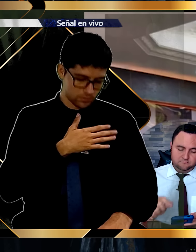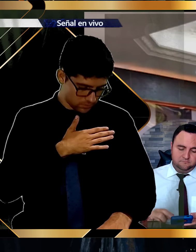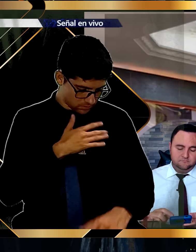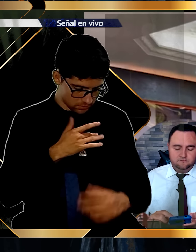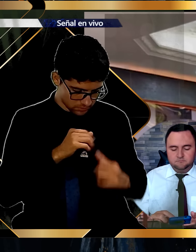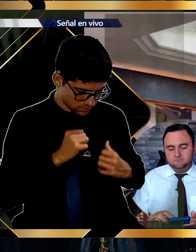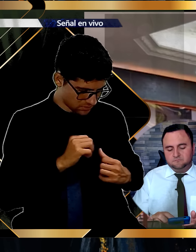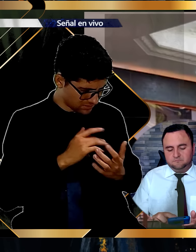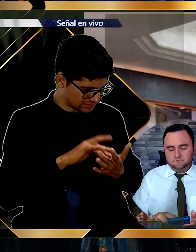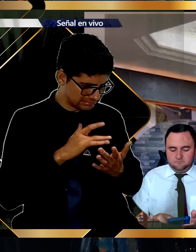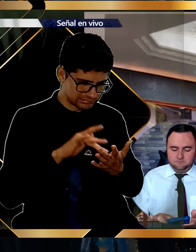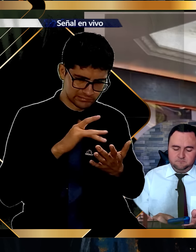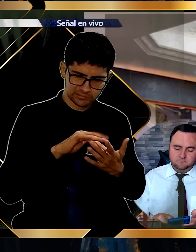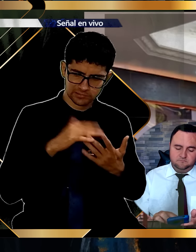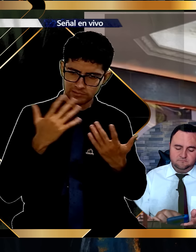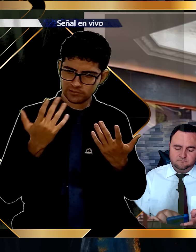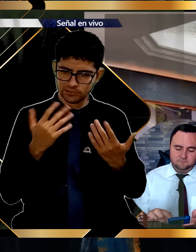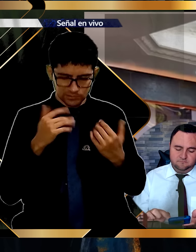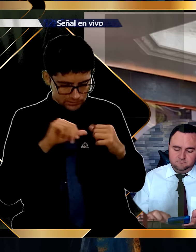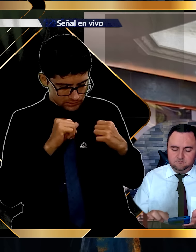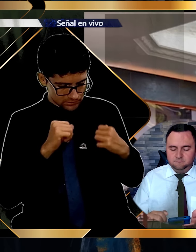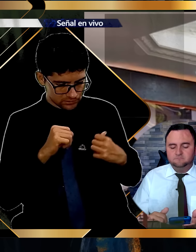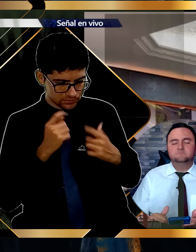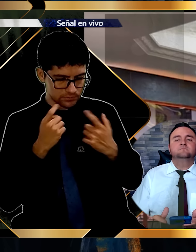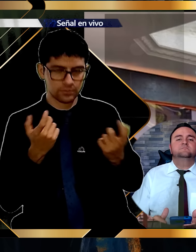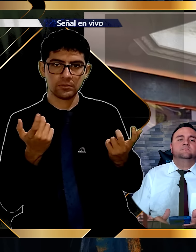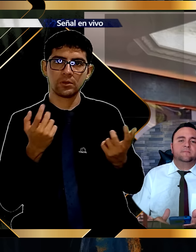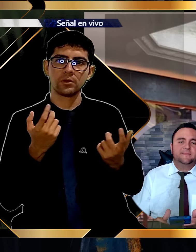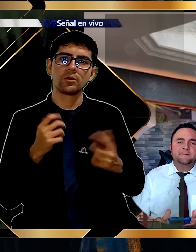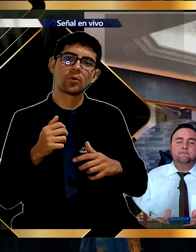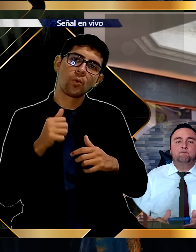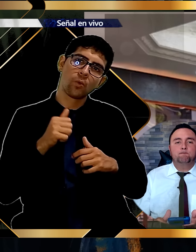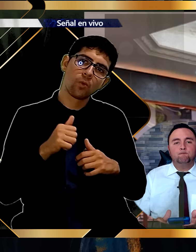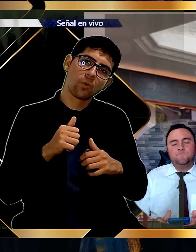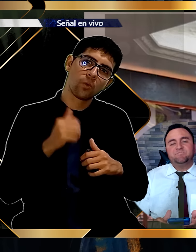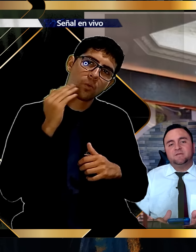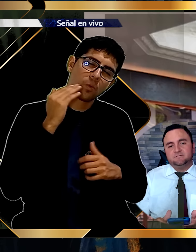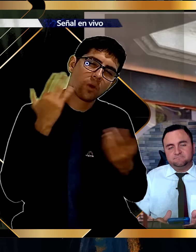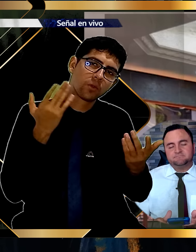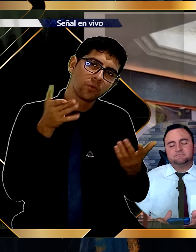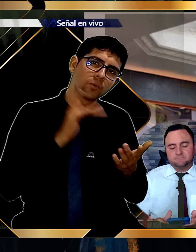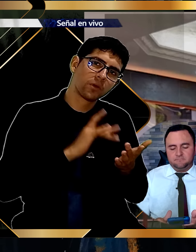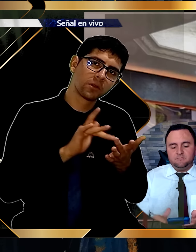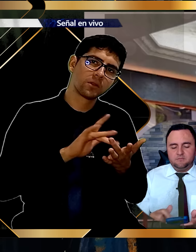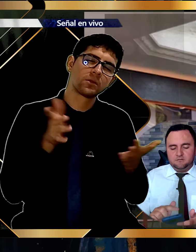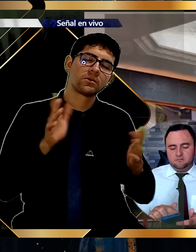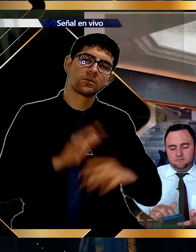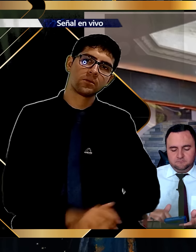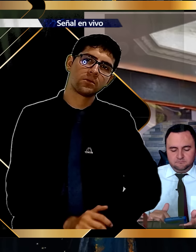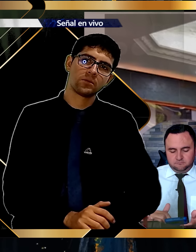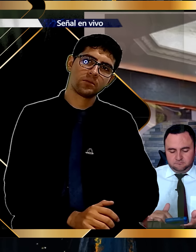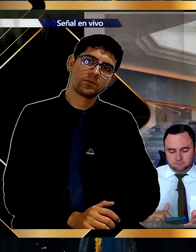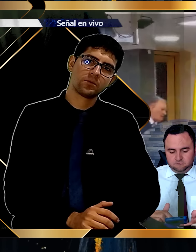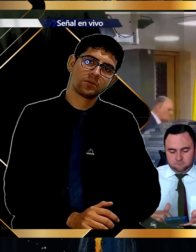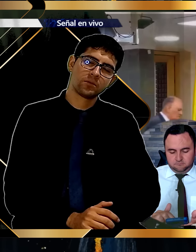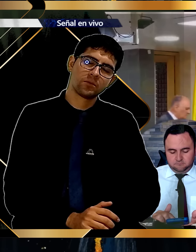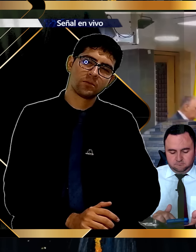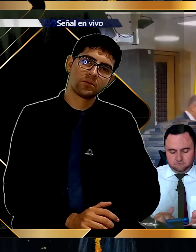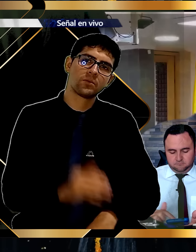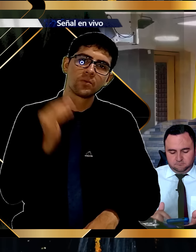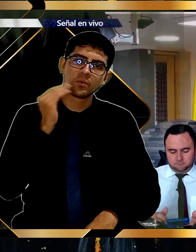no sé, ¿cuándo vas a estar limpio? ¿Cuándo vas a estar limpio? ¿Cuándo la sangre de Jesucristo te va a limpiar de todo